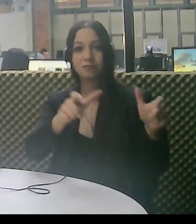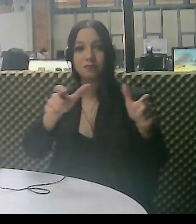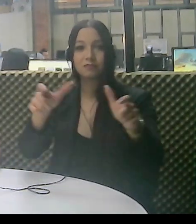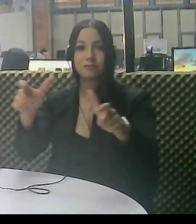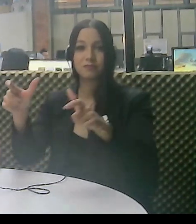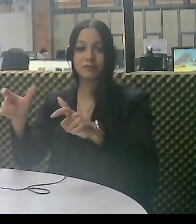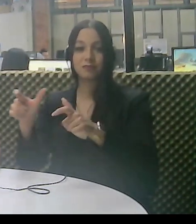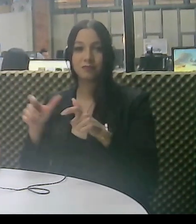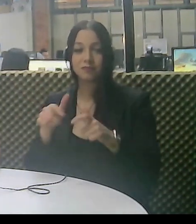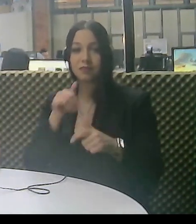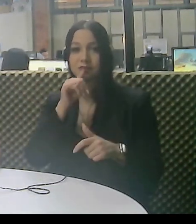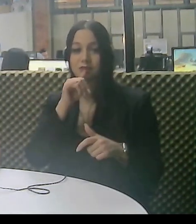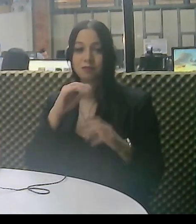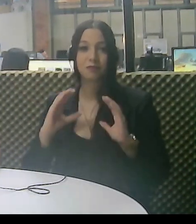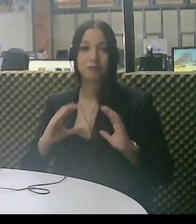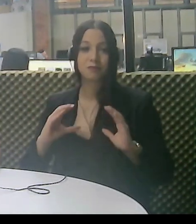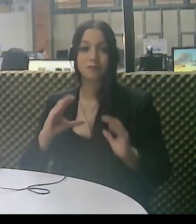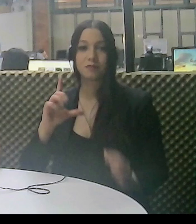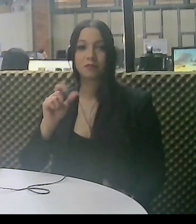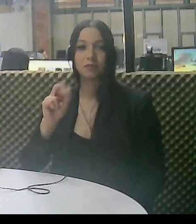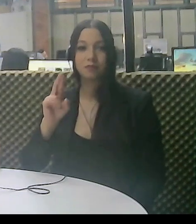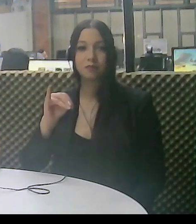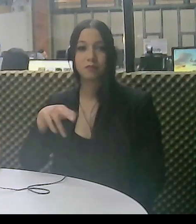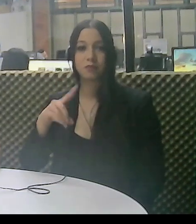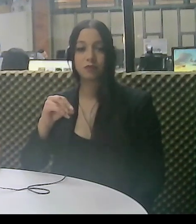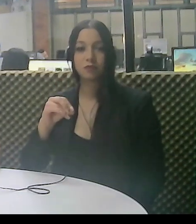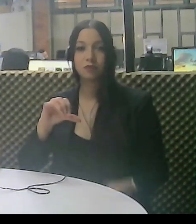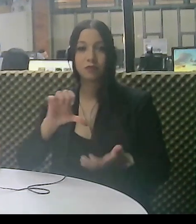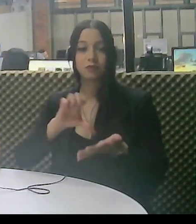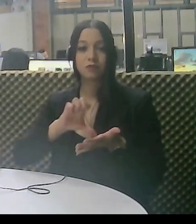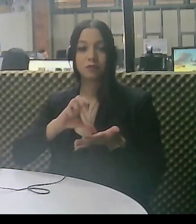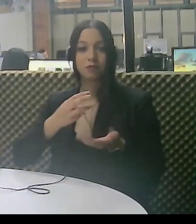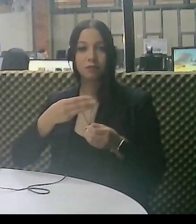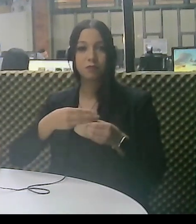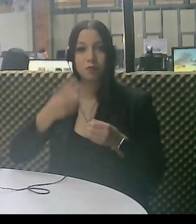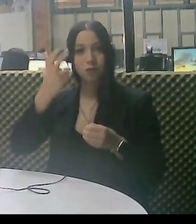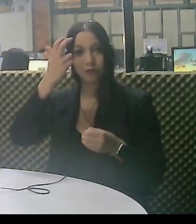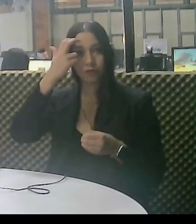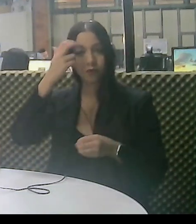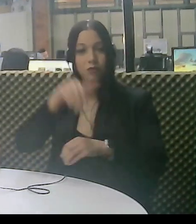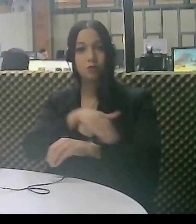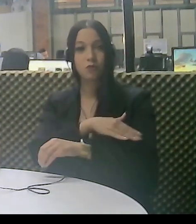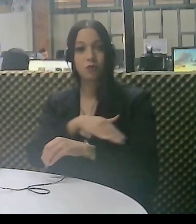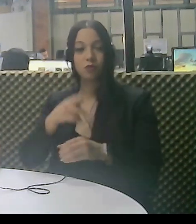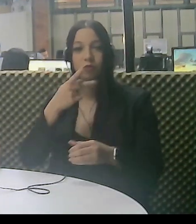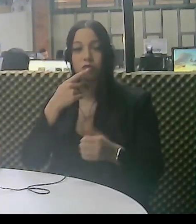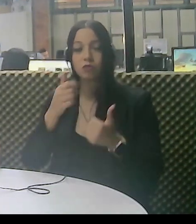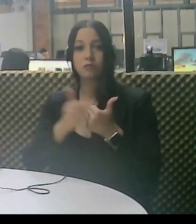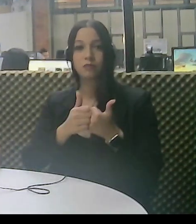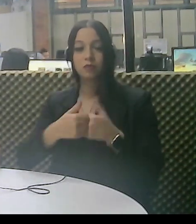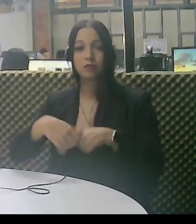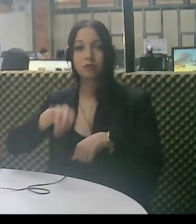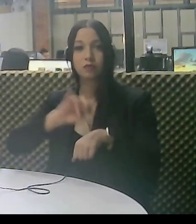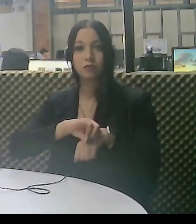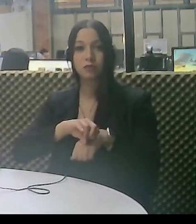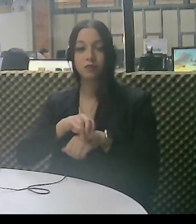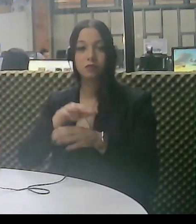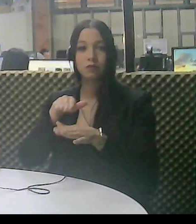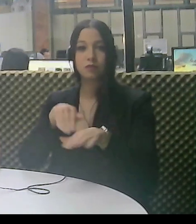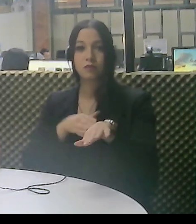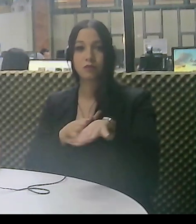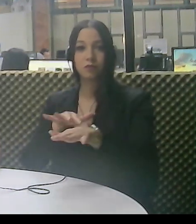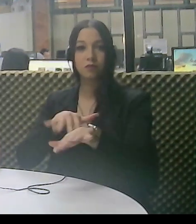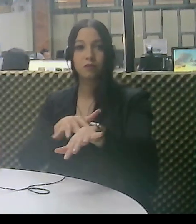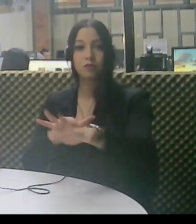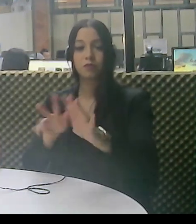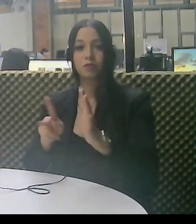cidade, como a Praça Clarimundo Carneiro, o Centro Municipal de Cultura e vias da região central, que servirão como trajeto para os